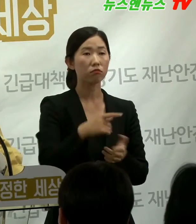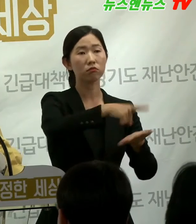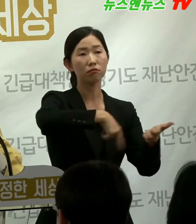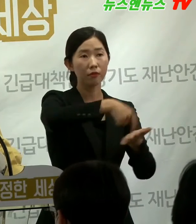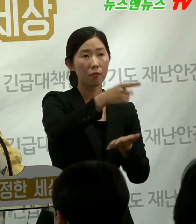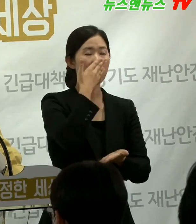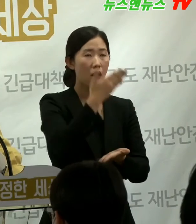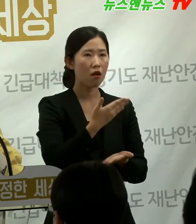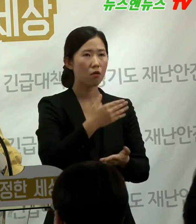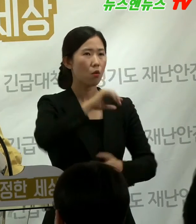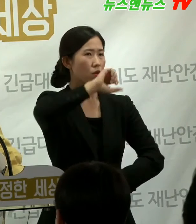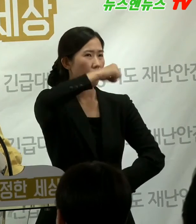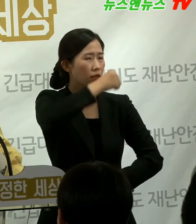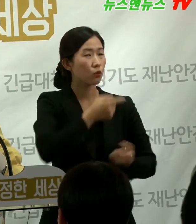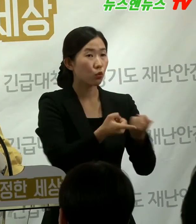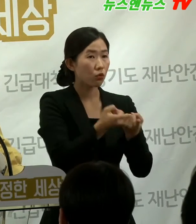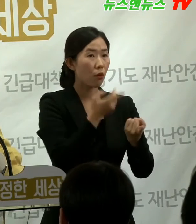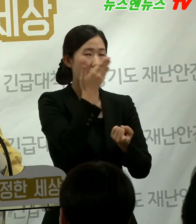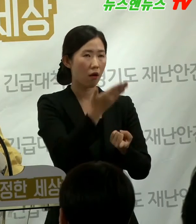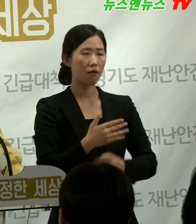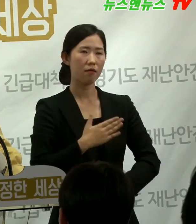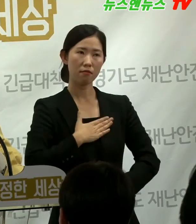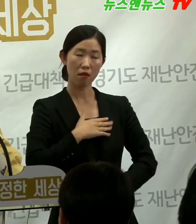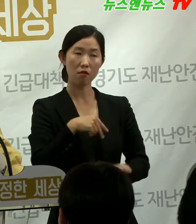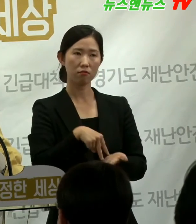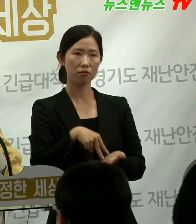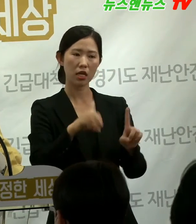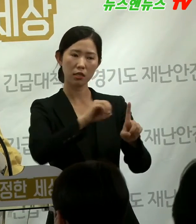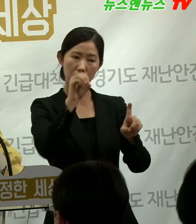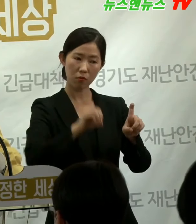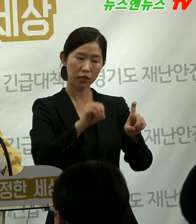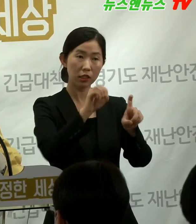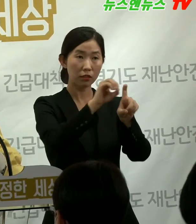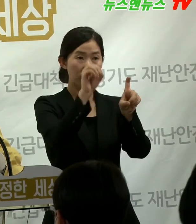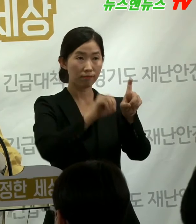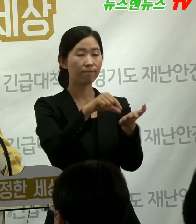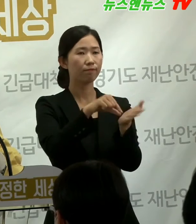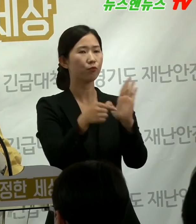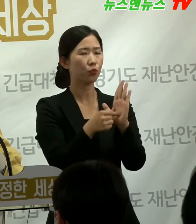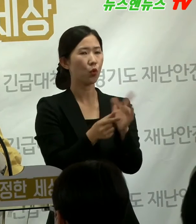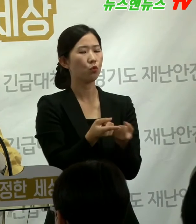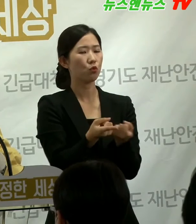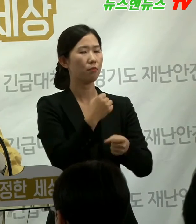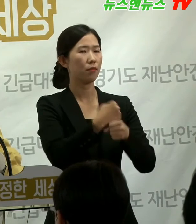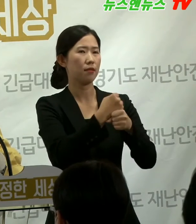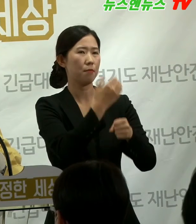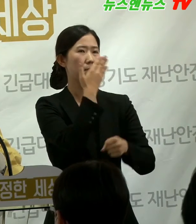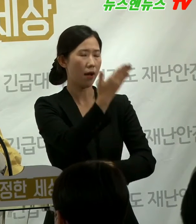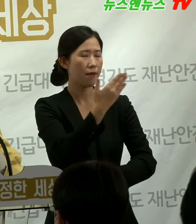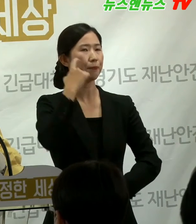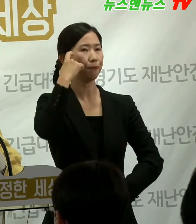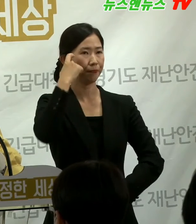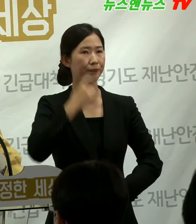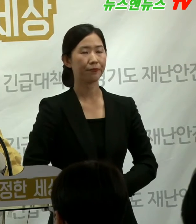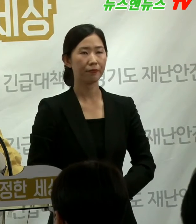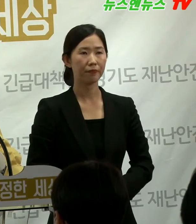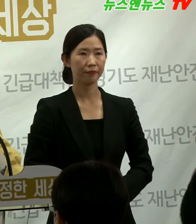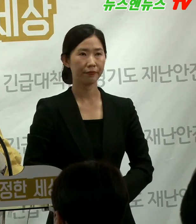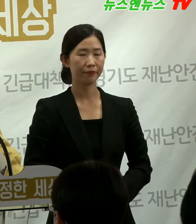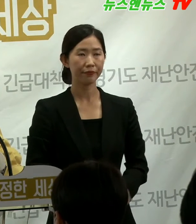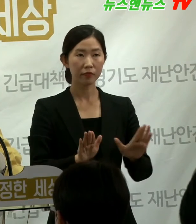예산을 조정할 수도 있겠고, 저는 10% 정도는 충분히 조정해서 만들 수 있다고 생각합니다. 기존 경제적 지출